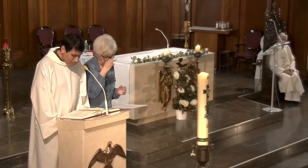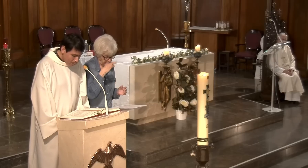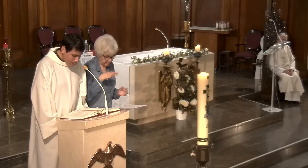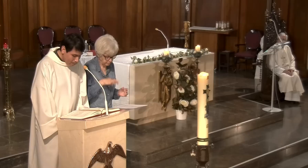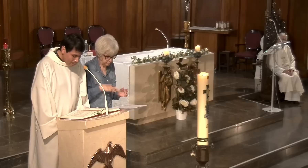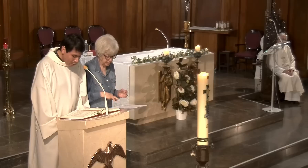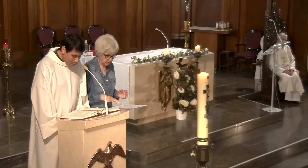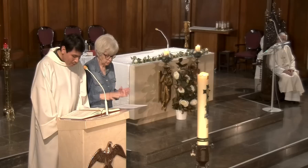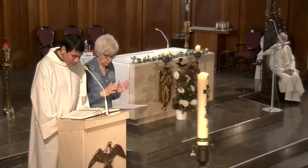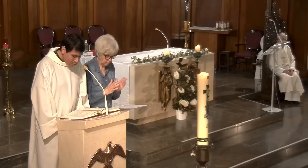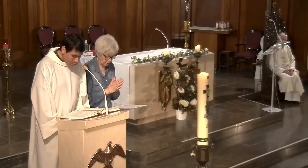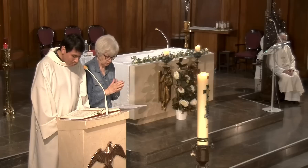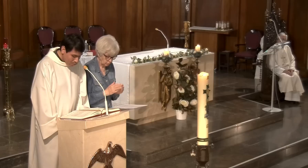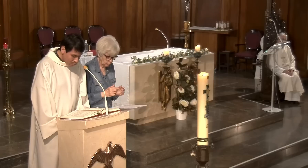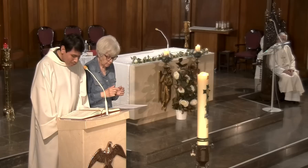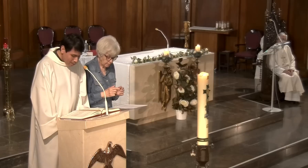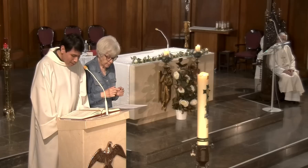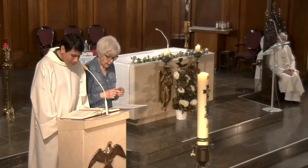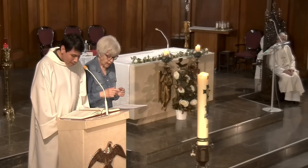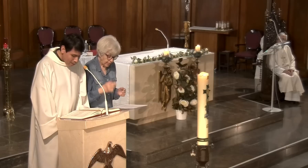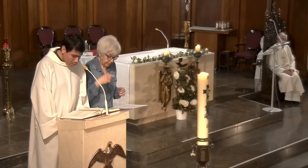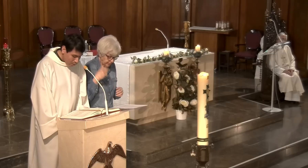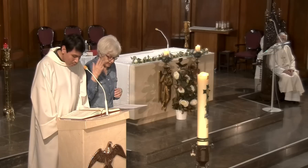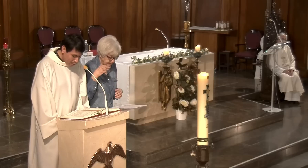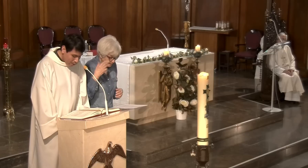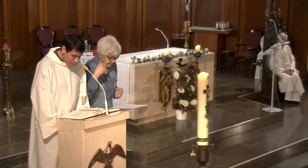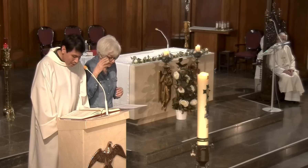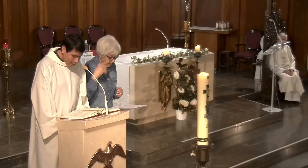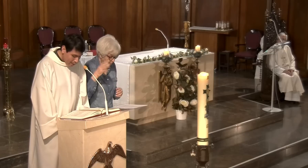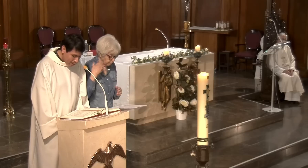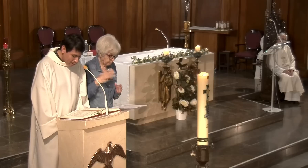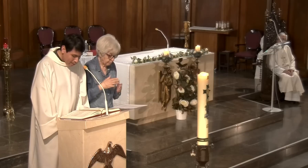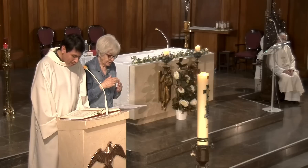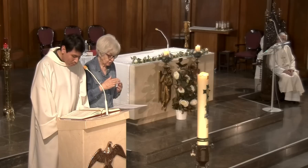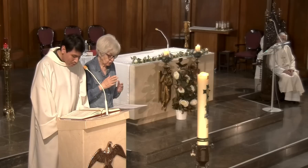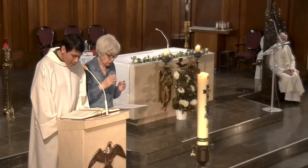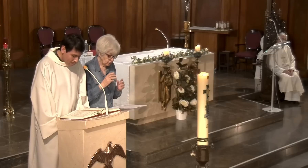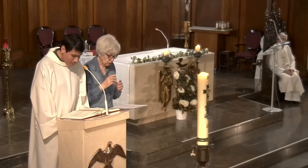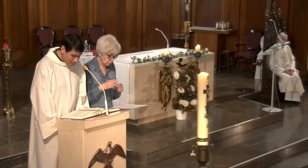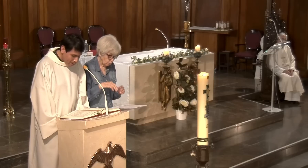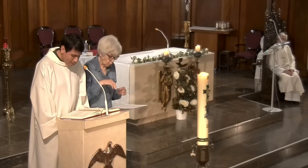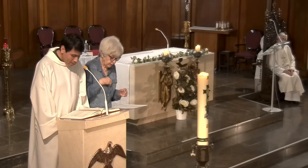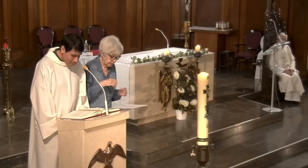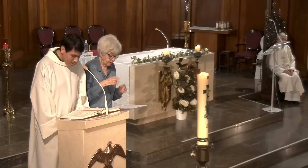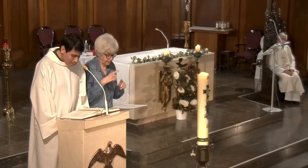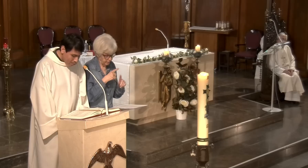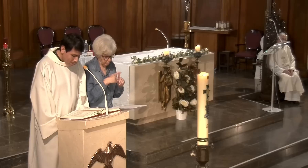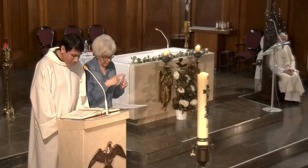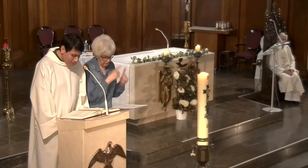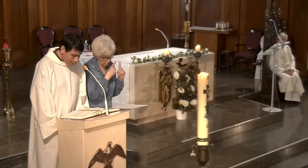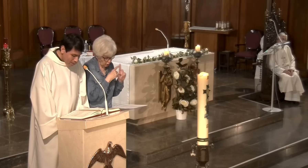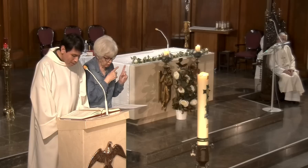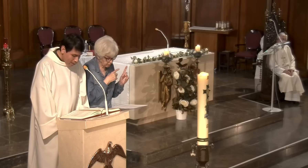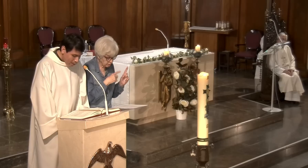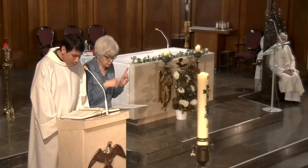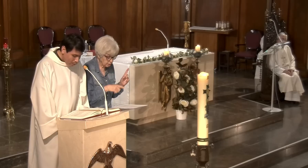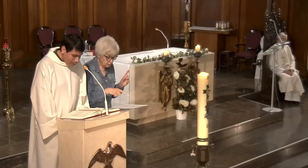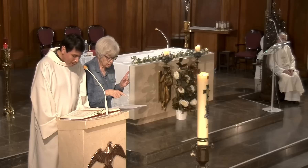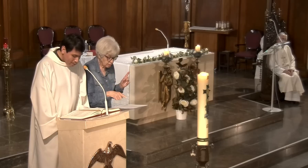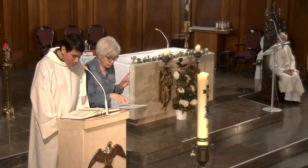una vez que comían juntos les ordenó que no se alejaran de Jerusalén sino a guardar que